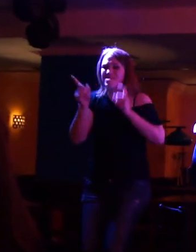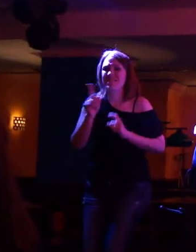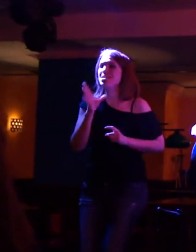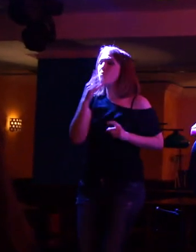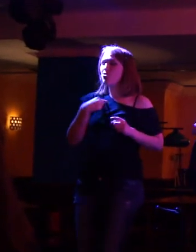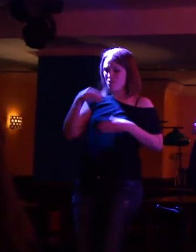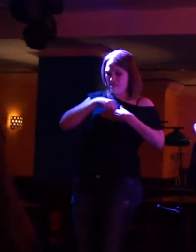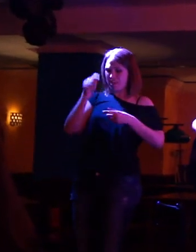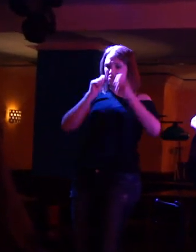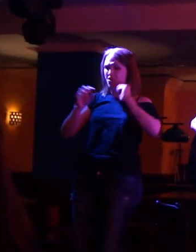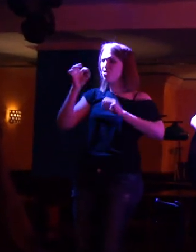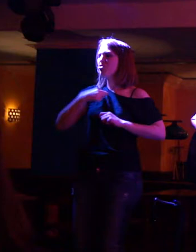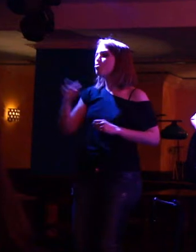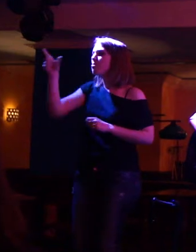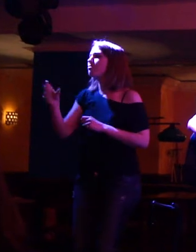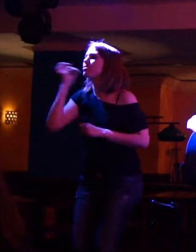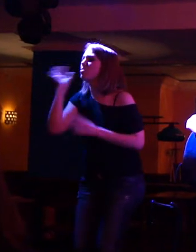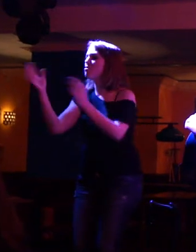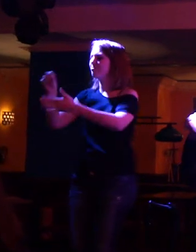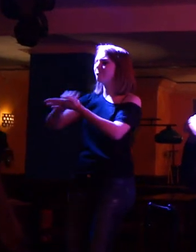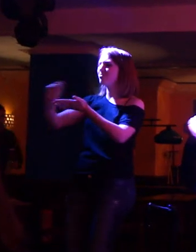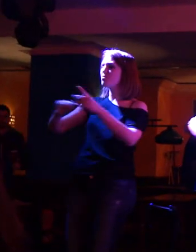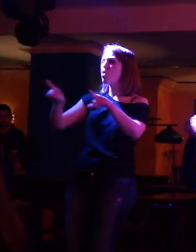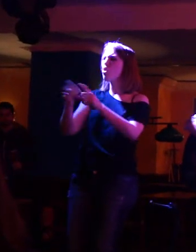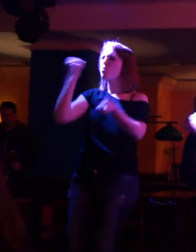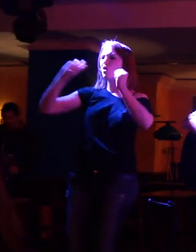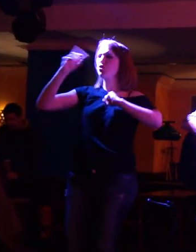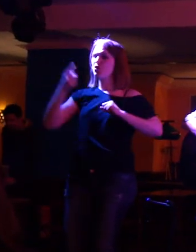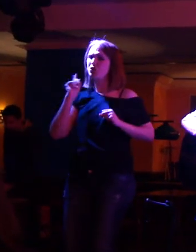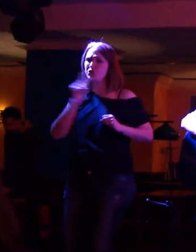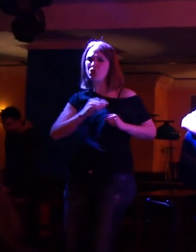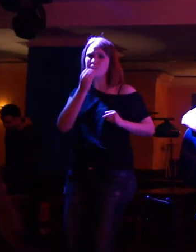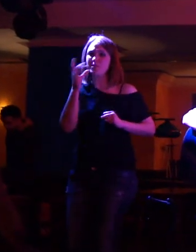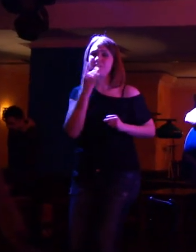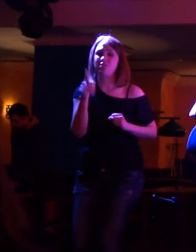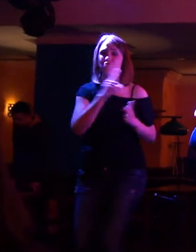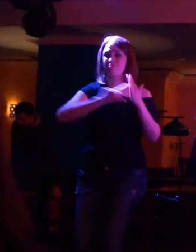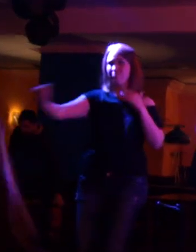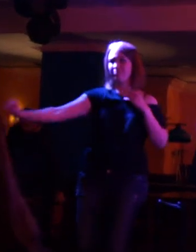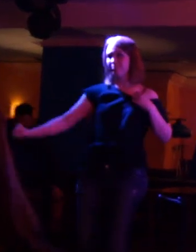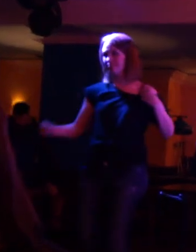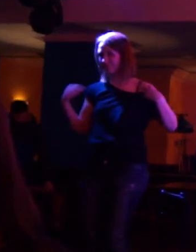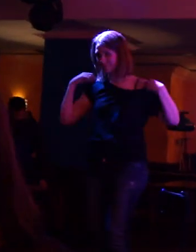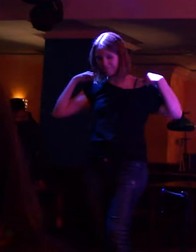llorando por dentro. Siempre le escribo a una mujer que no existe como Lore, solo me llena el vacío que me diste.